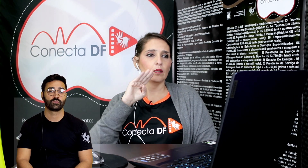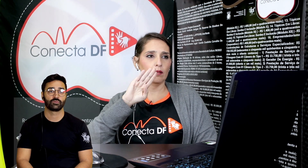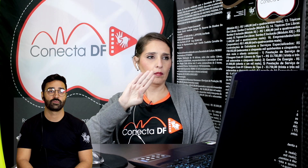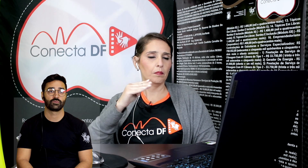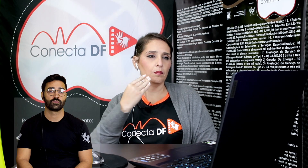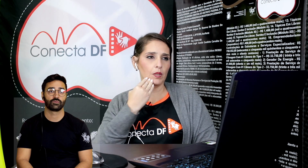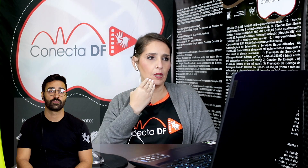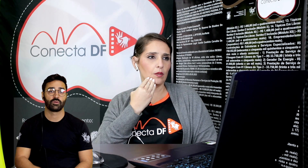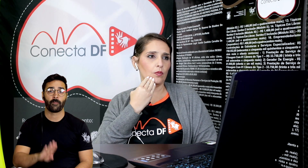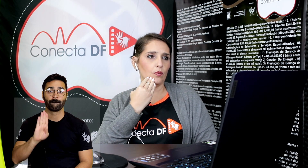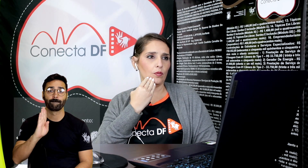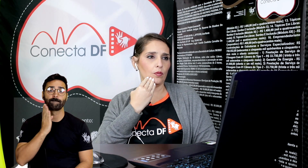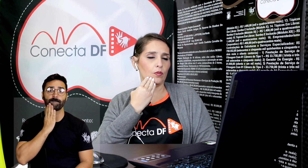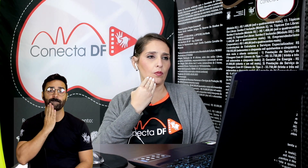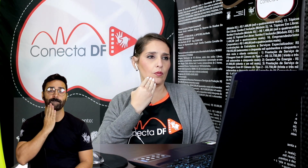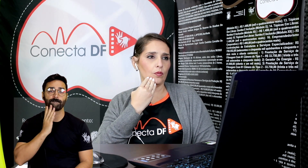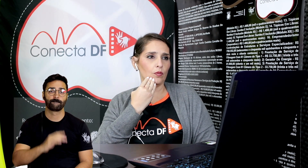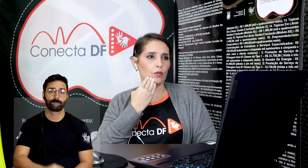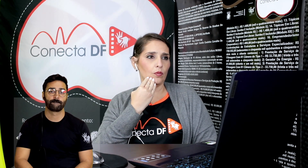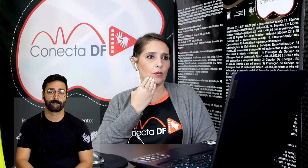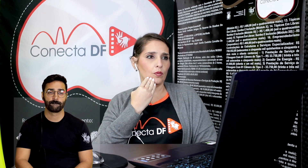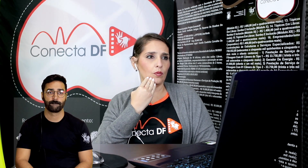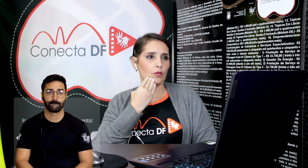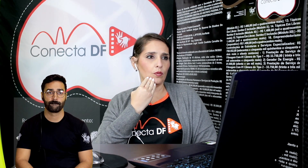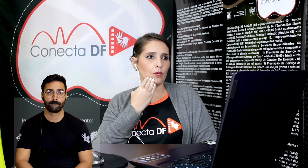B. Bilhão.